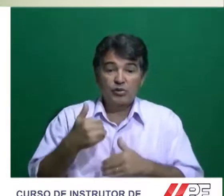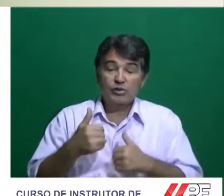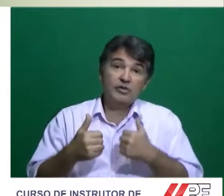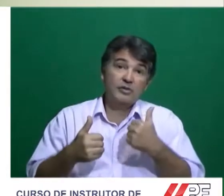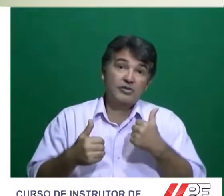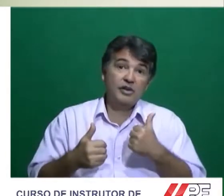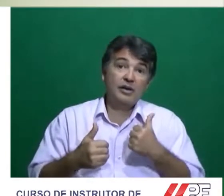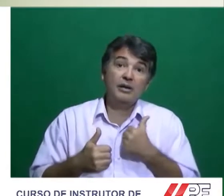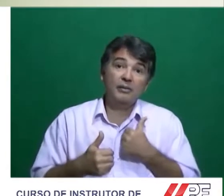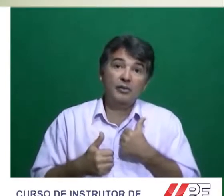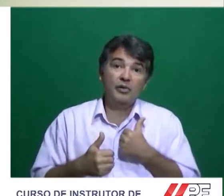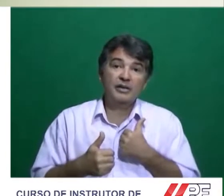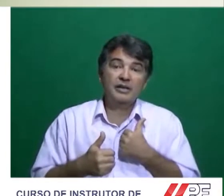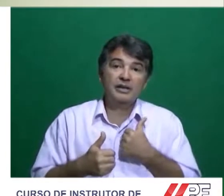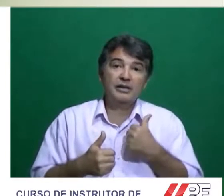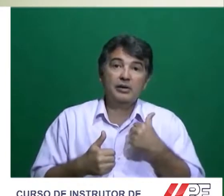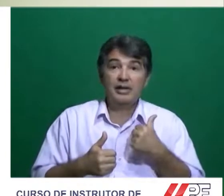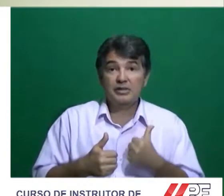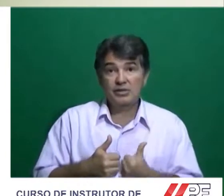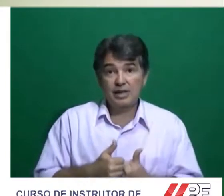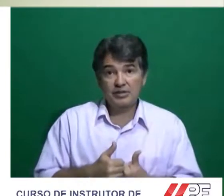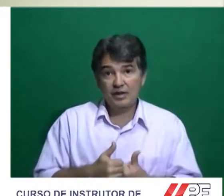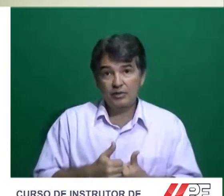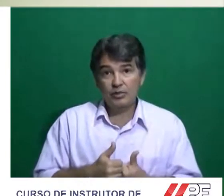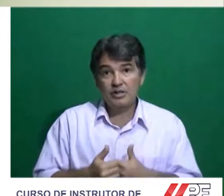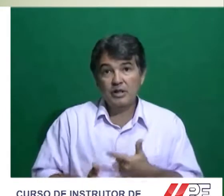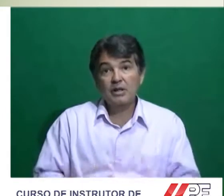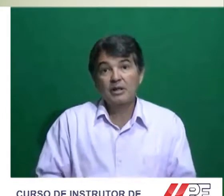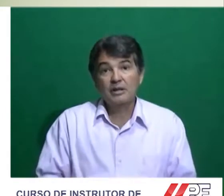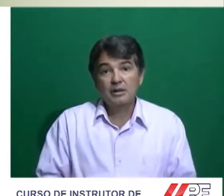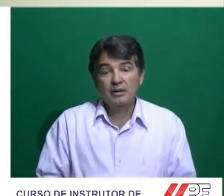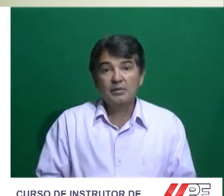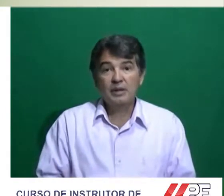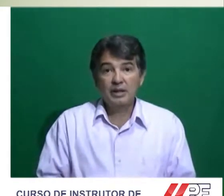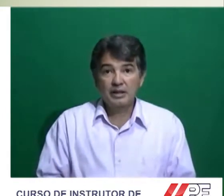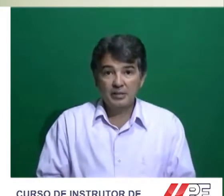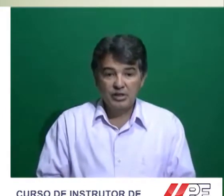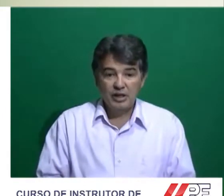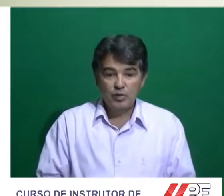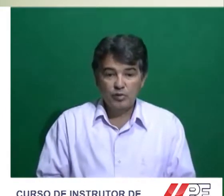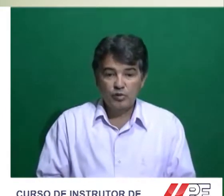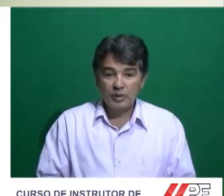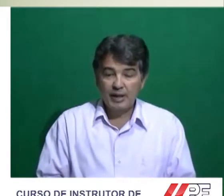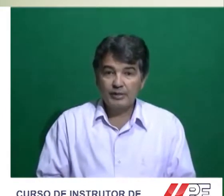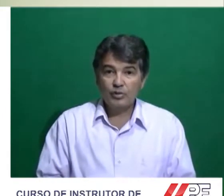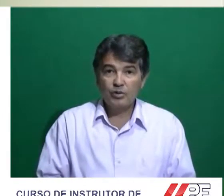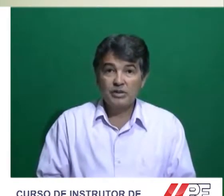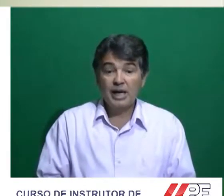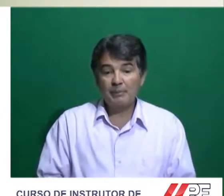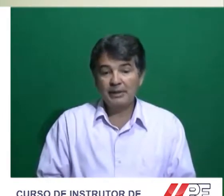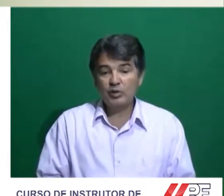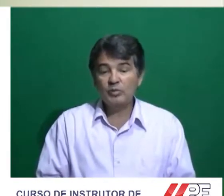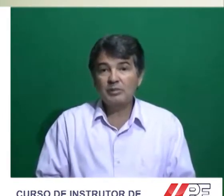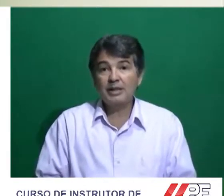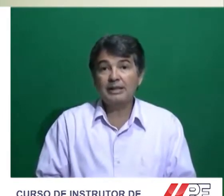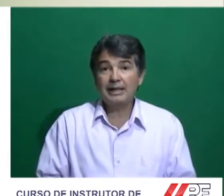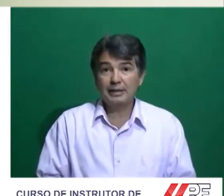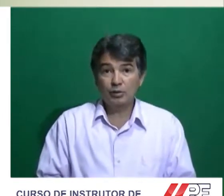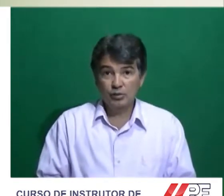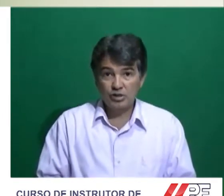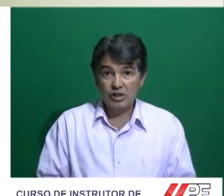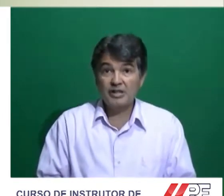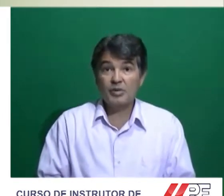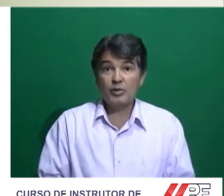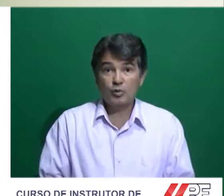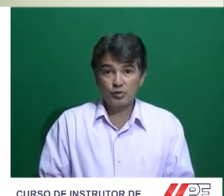diferente do que nós vamos ver logo adiante, em relação aos classificadores, também em termos de recursos marcadores, a pantomima e a